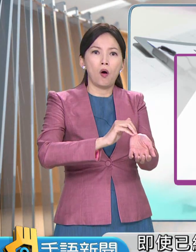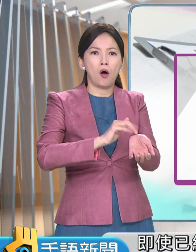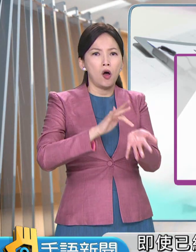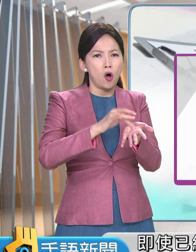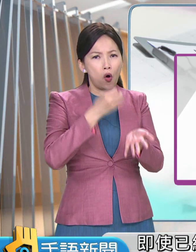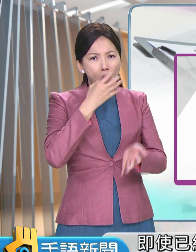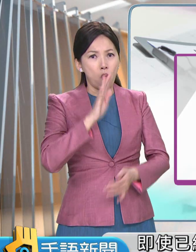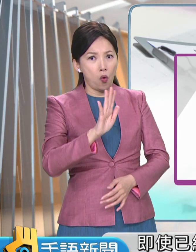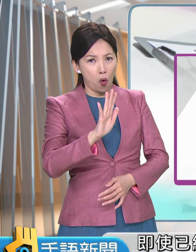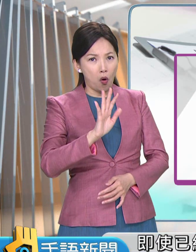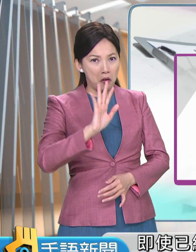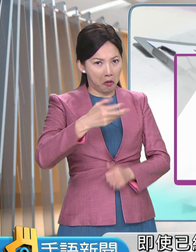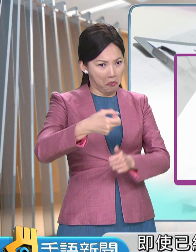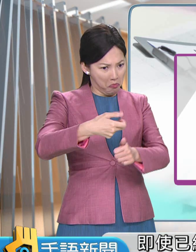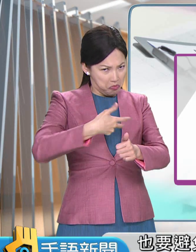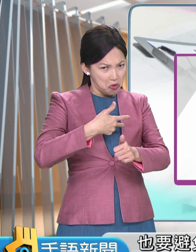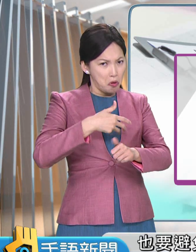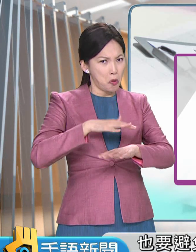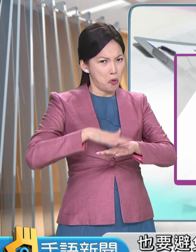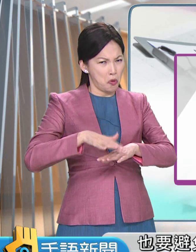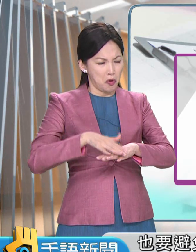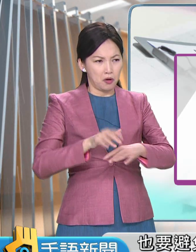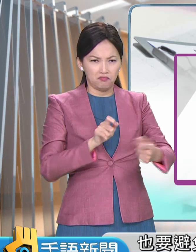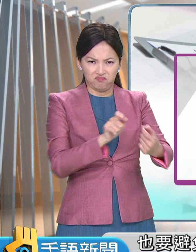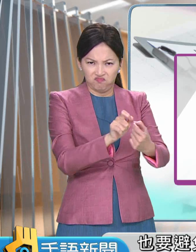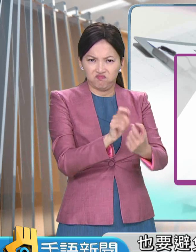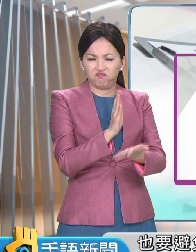医生再吃药，也要避免亲密接触。